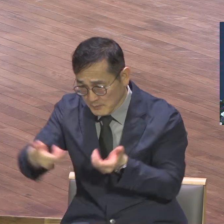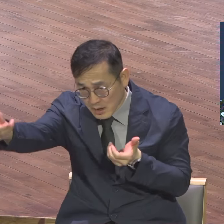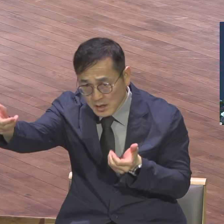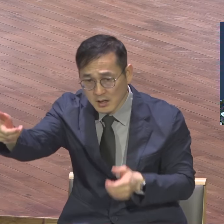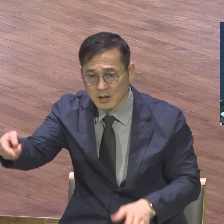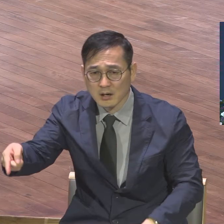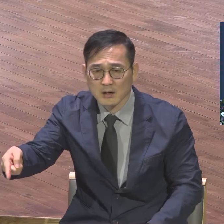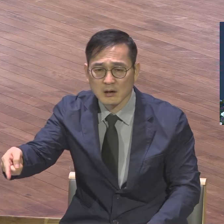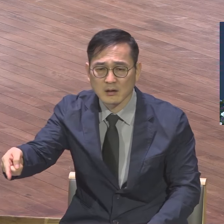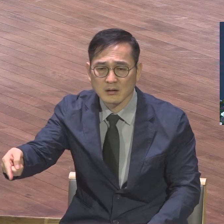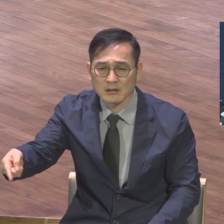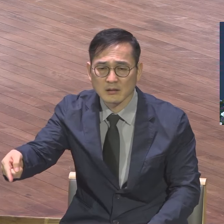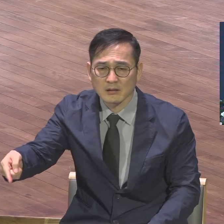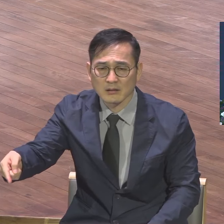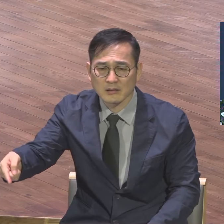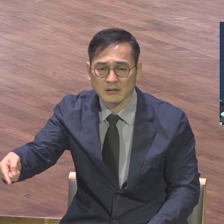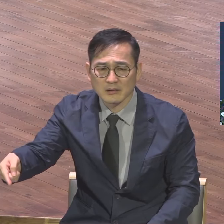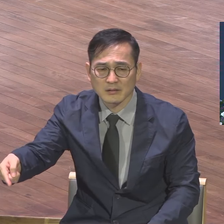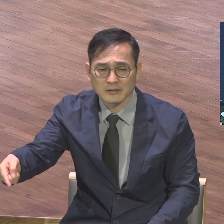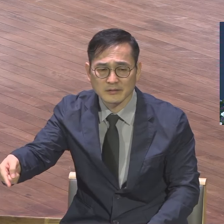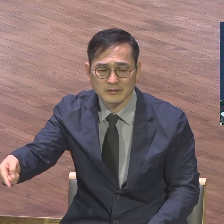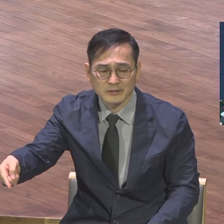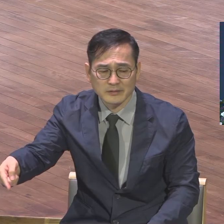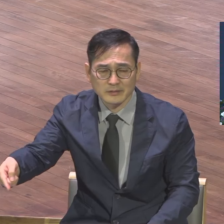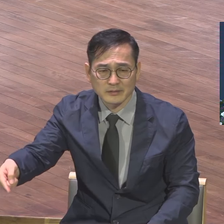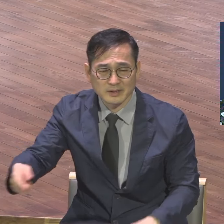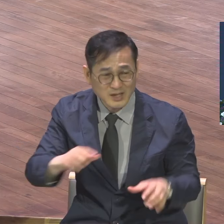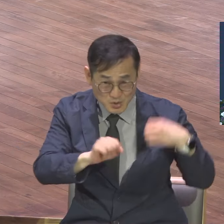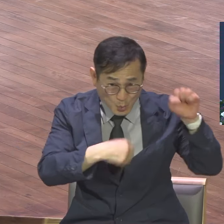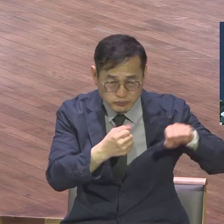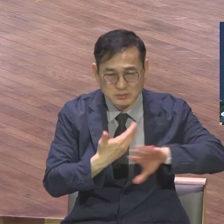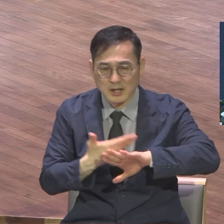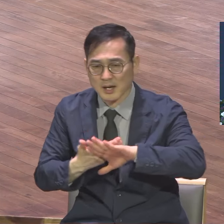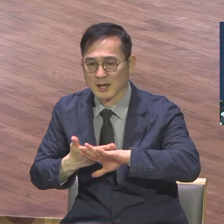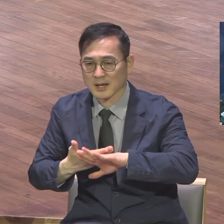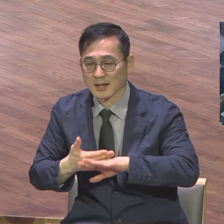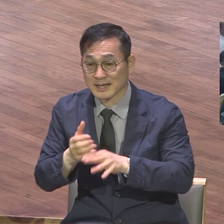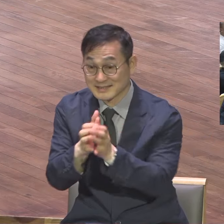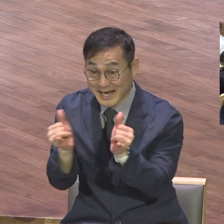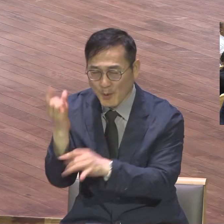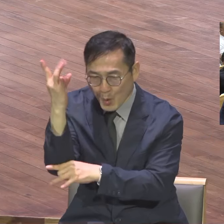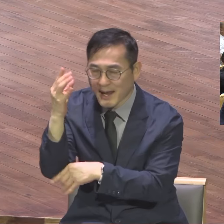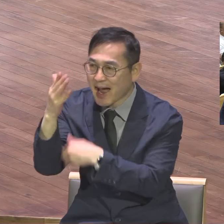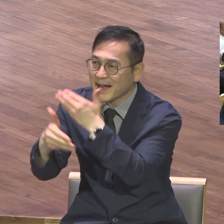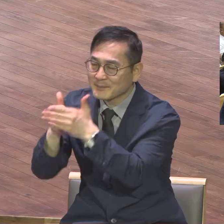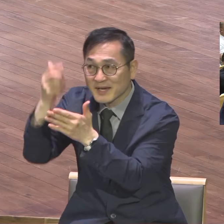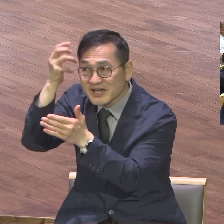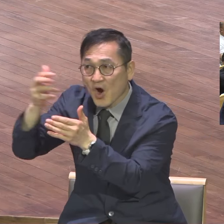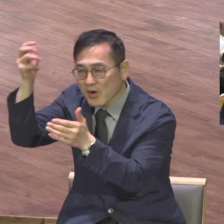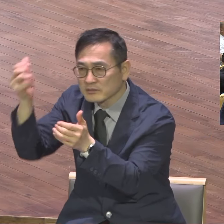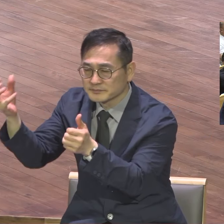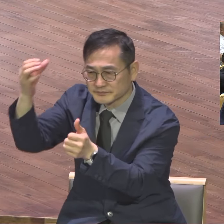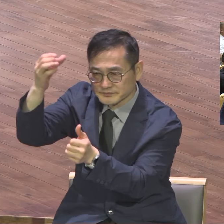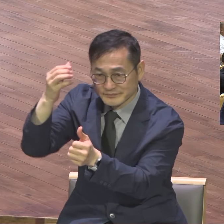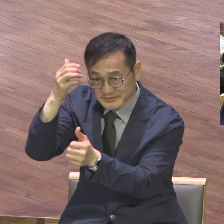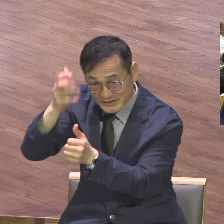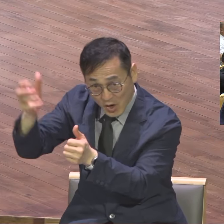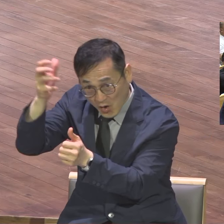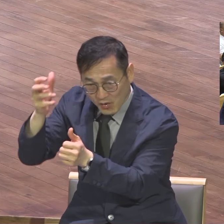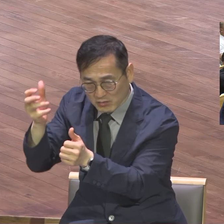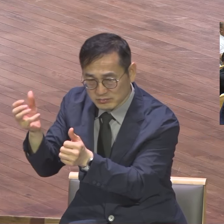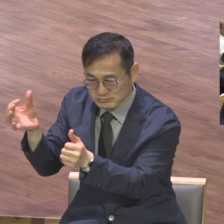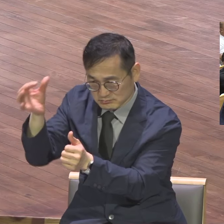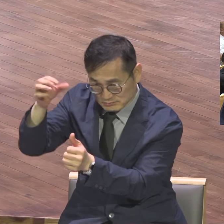비슷해도요. 여러분은 인간은 하나님 형상으로 지음받은 영적 존재예요. 모든 동물은 육체밖에